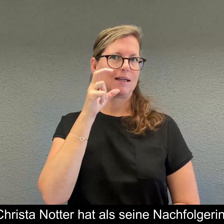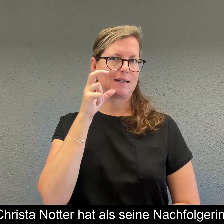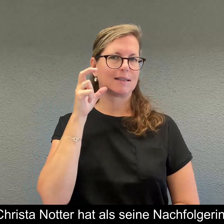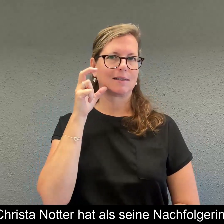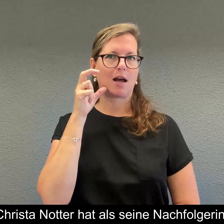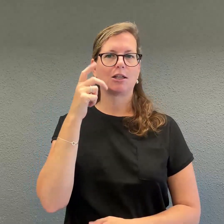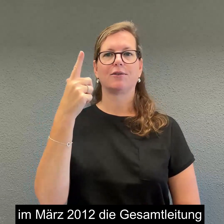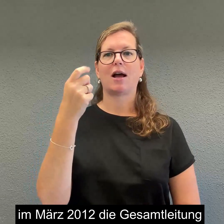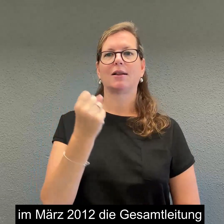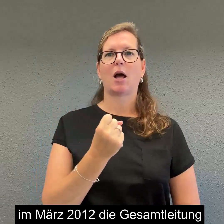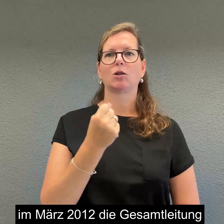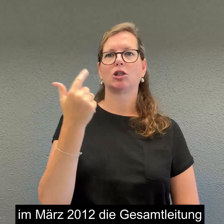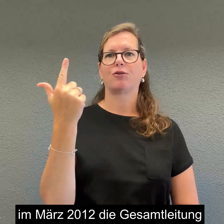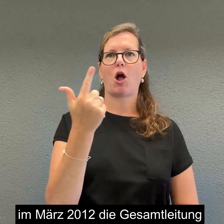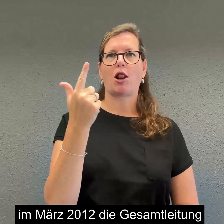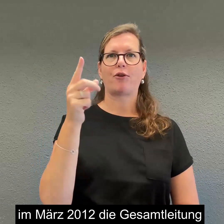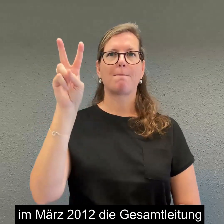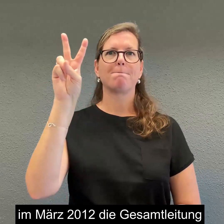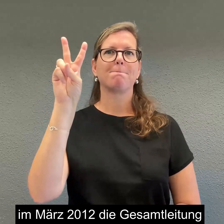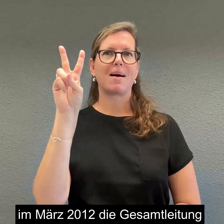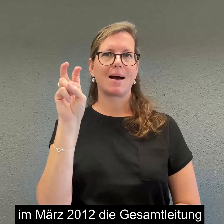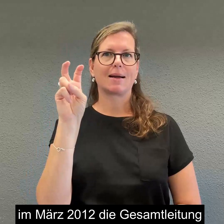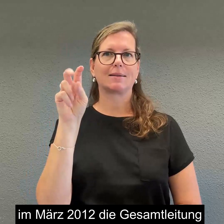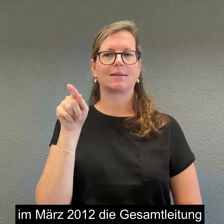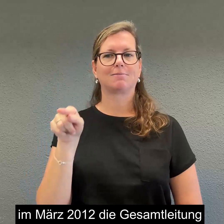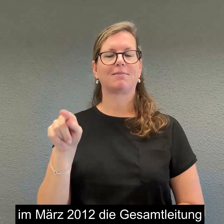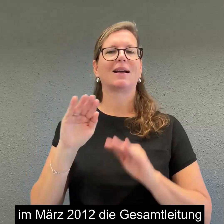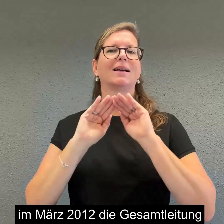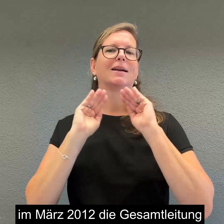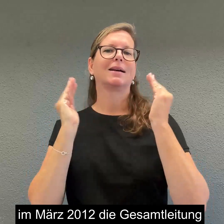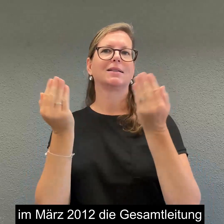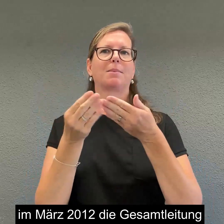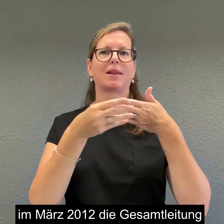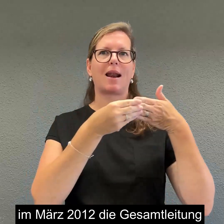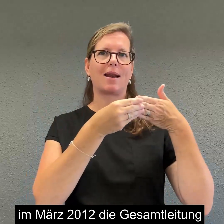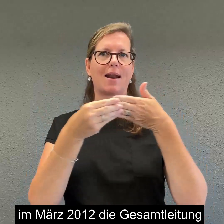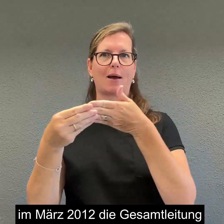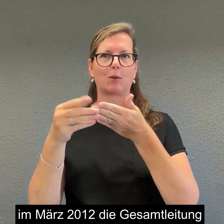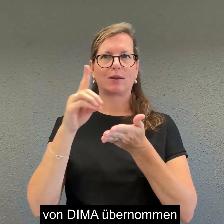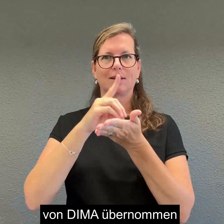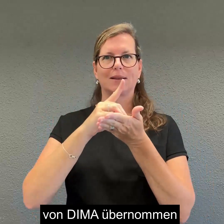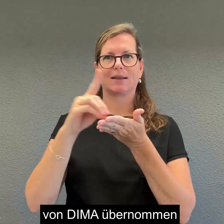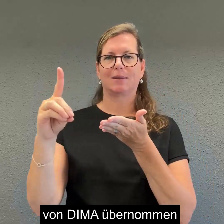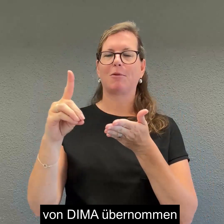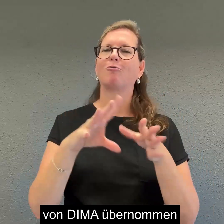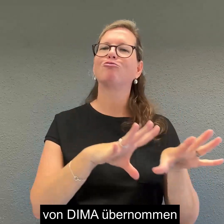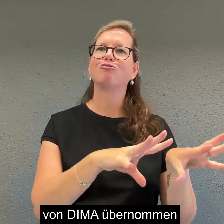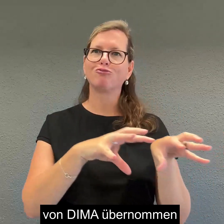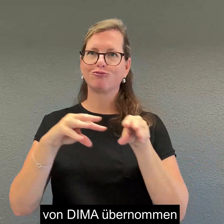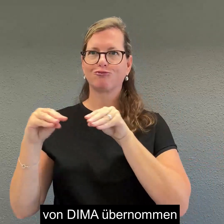im März 2012 die Gesamtleitung von DIMA übernommen